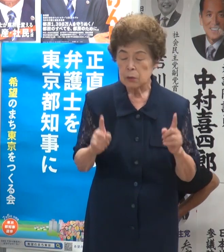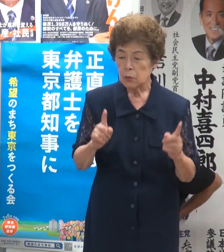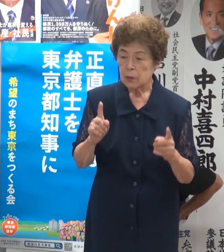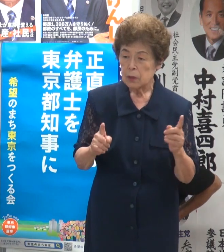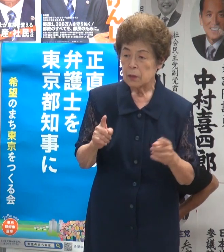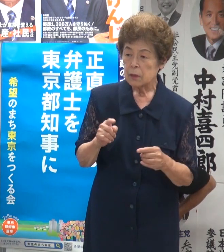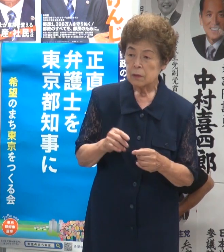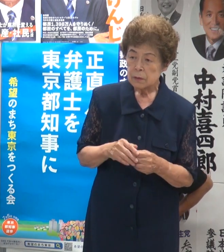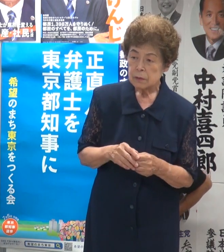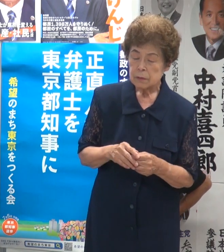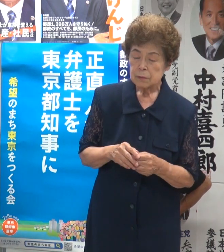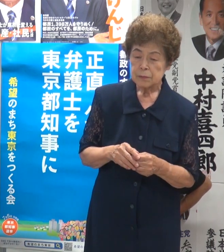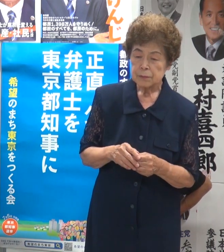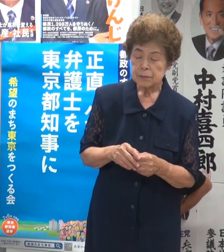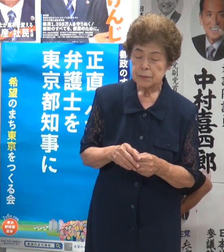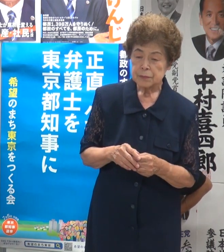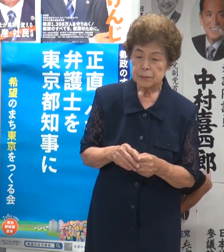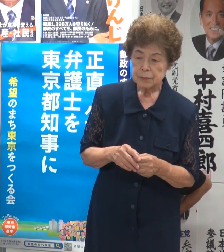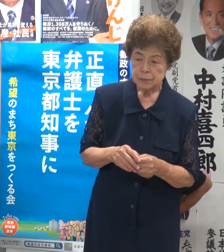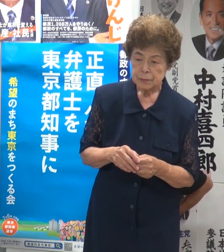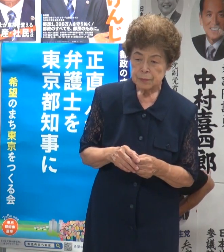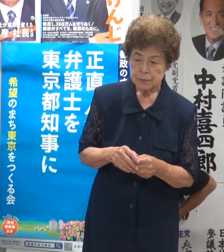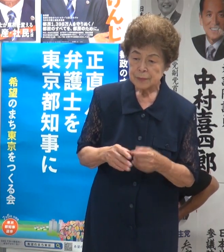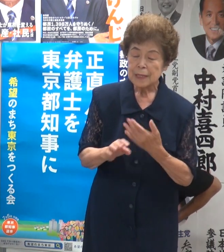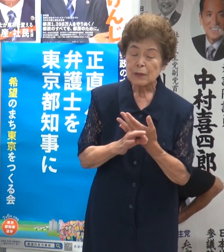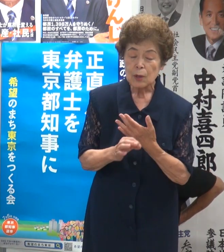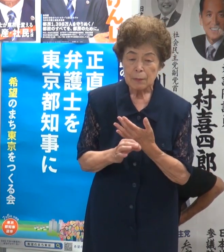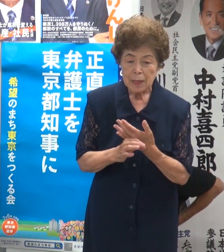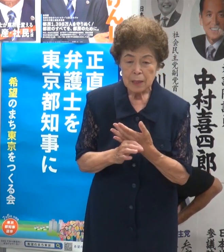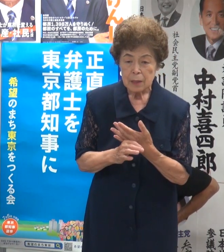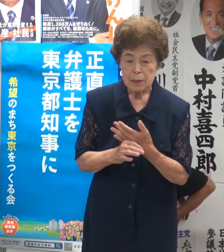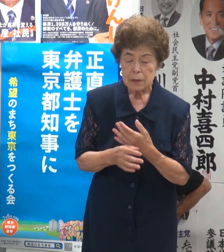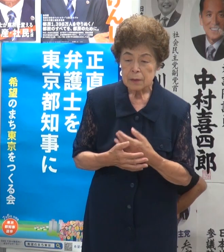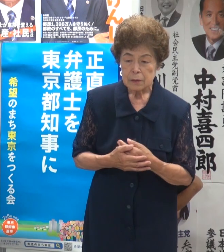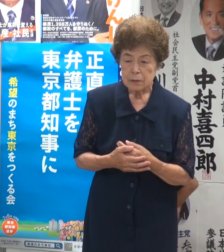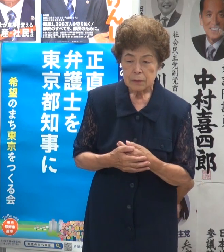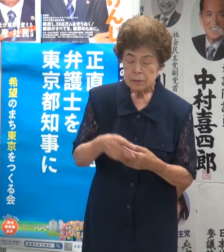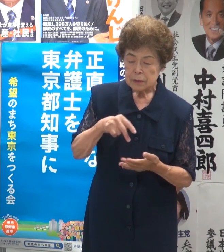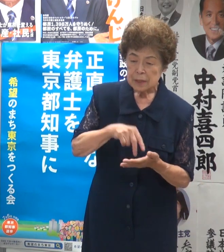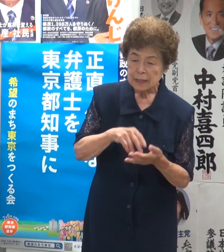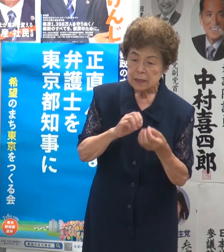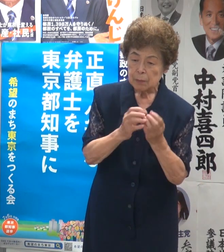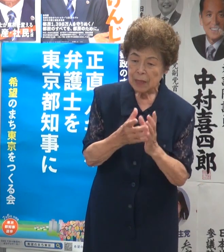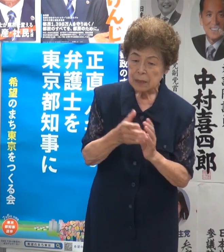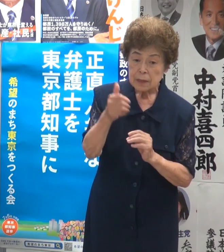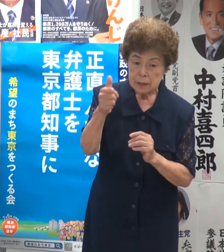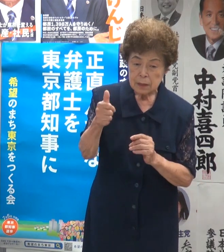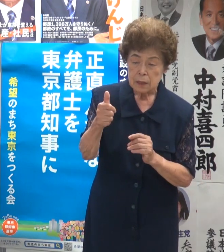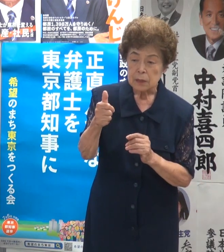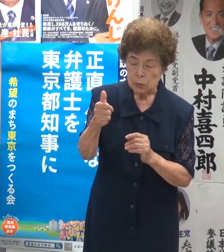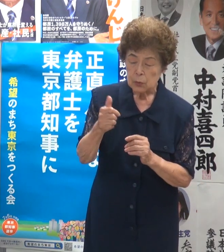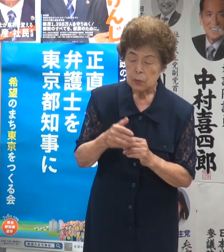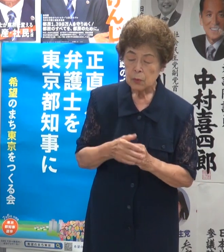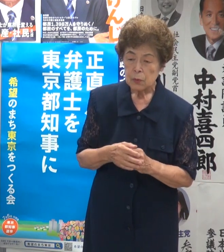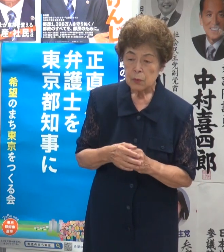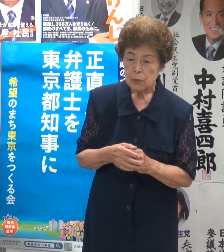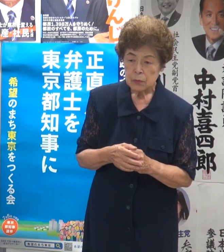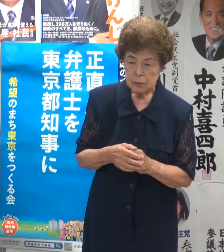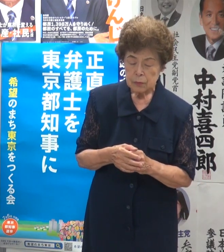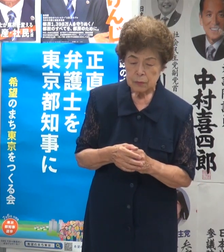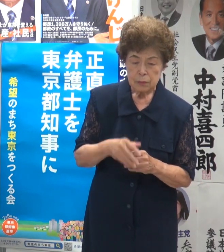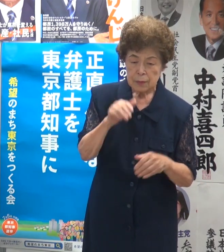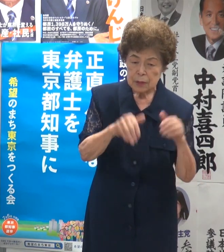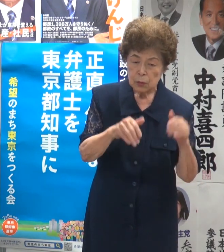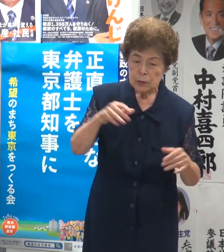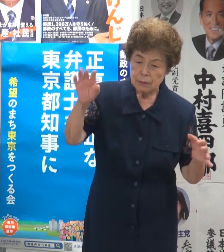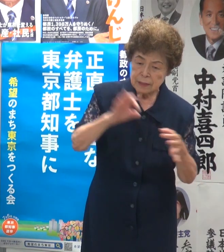ょっとあんまり多くなかったのか、例えば、変な話ですけど、立花さんとかだと、票につながってない